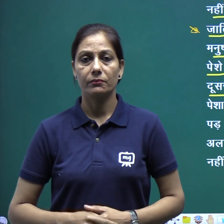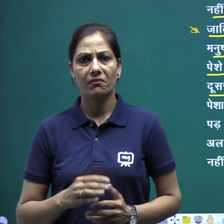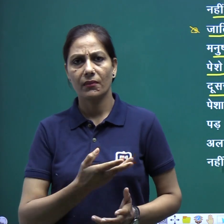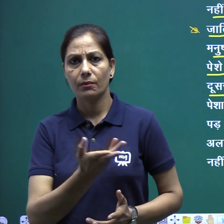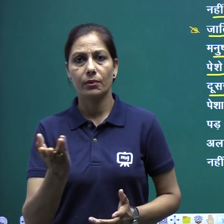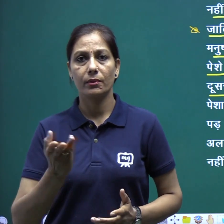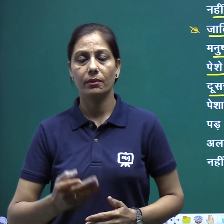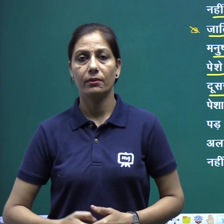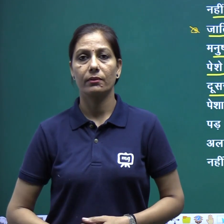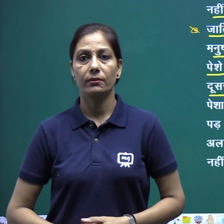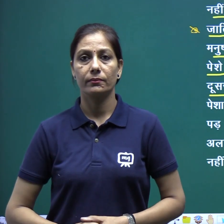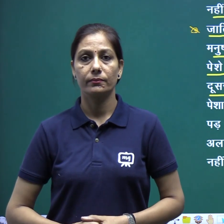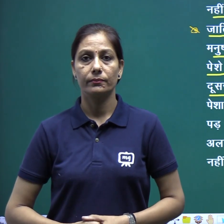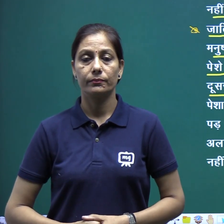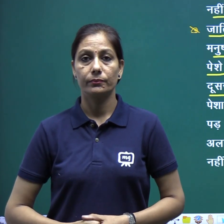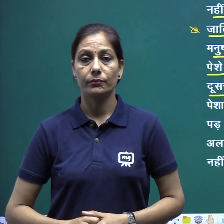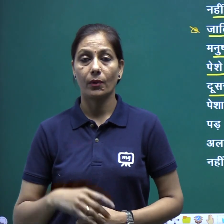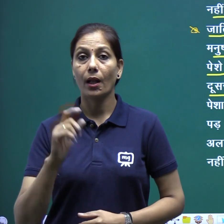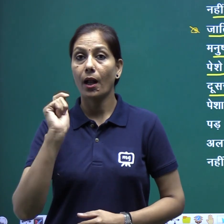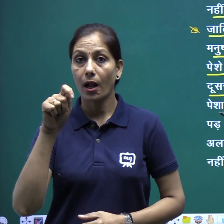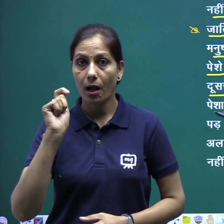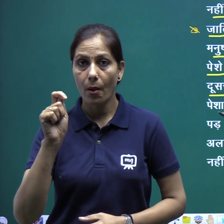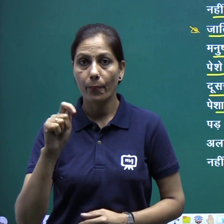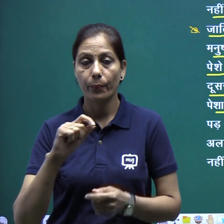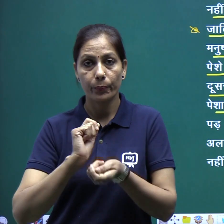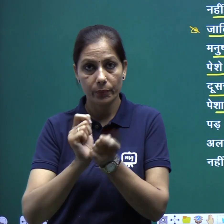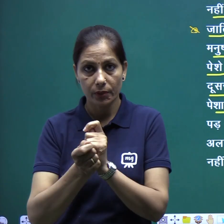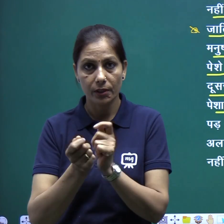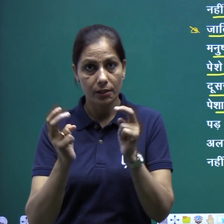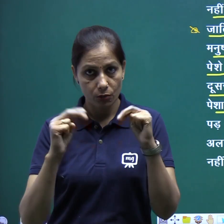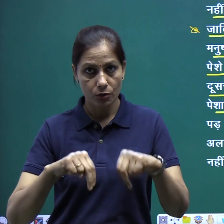भी पेशा बदलने की आवश्यकता हो